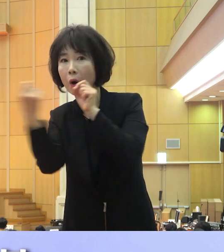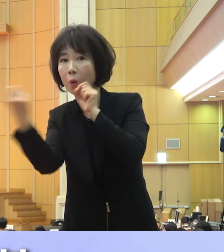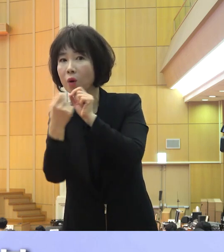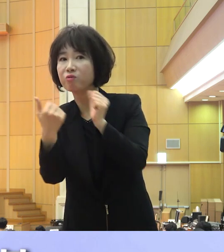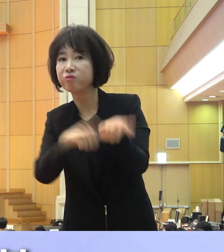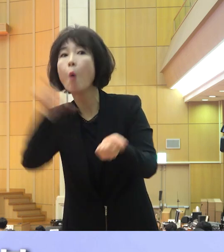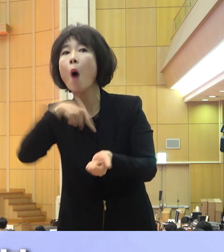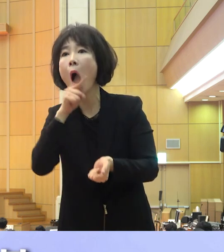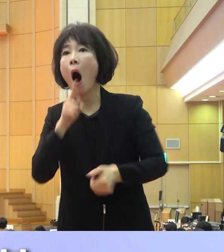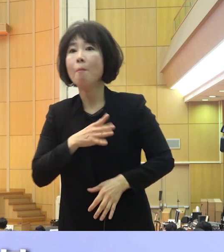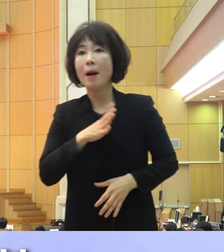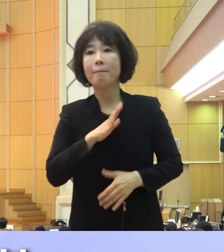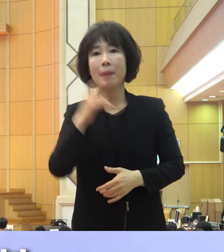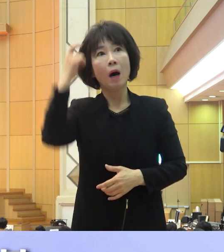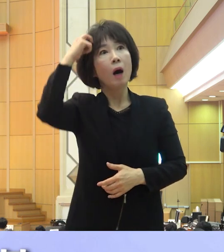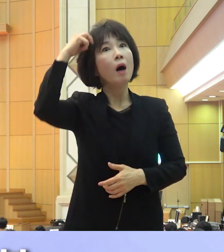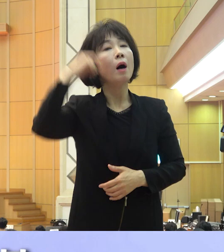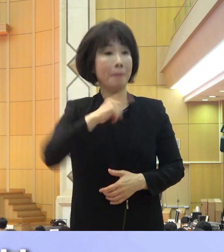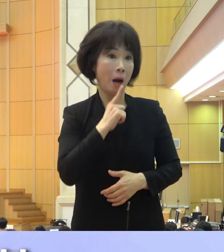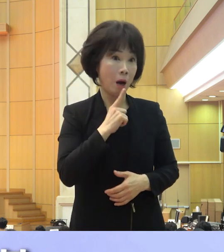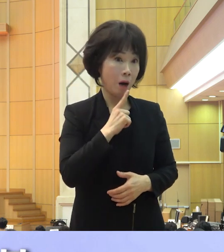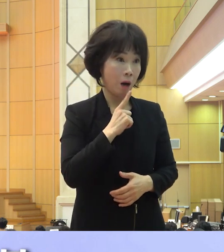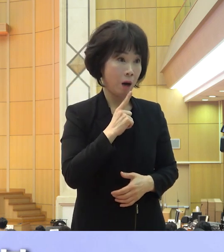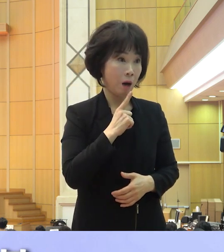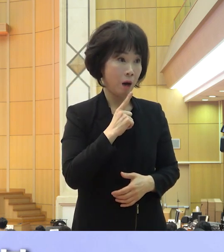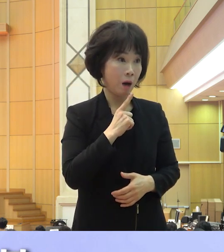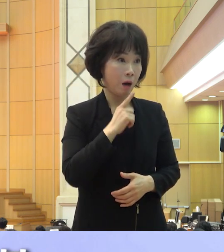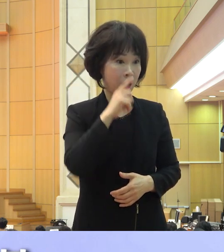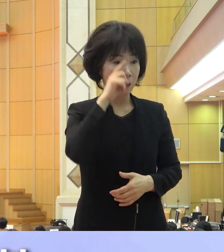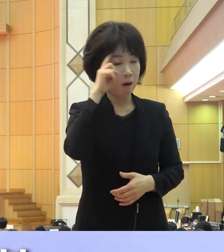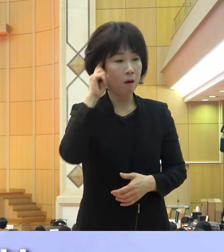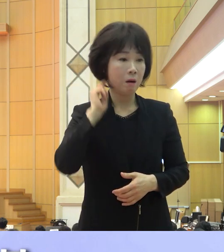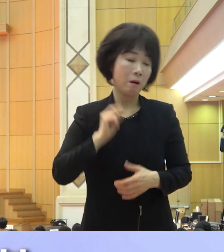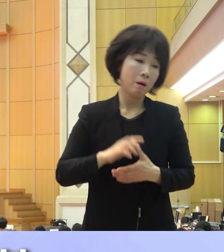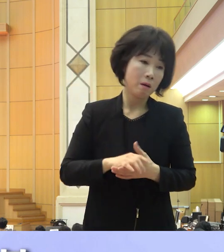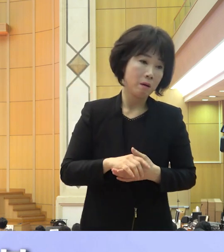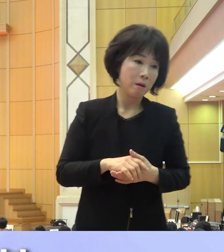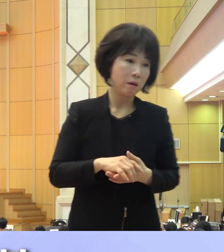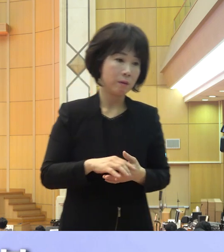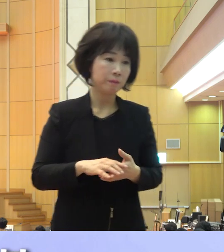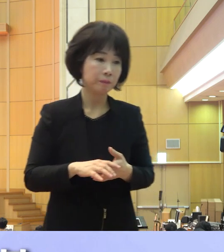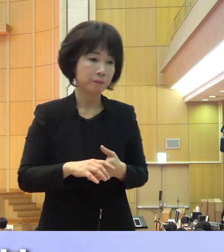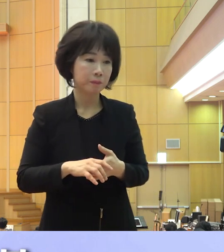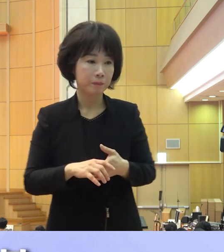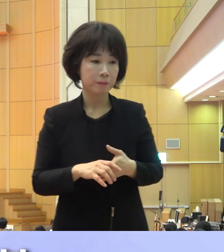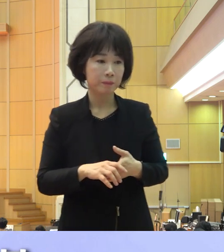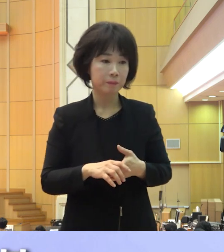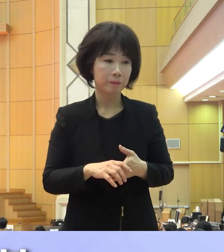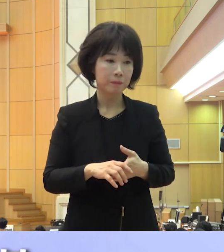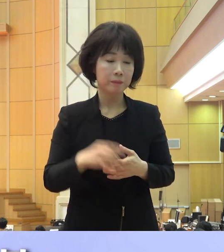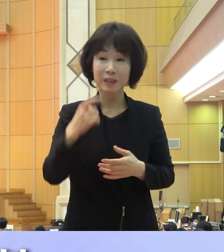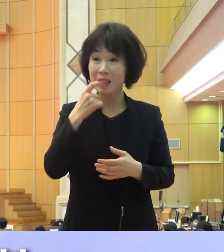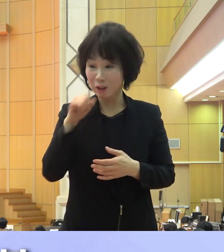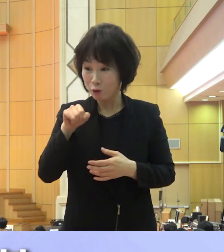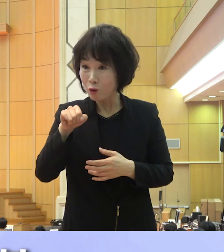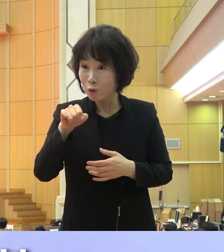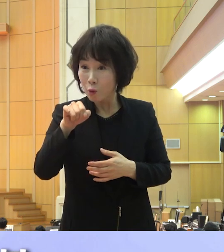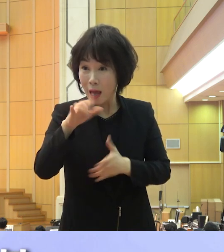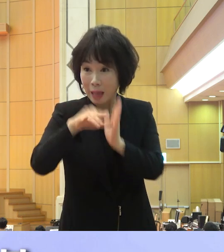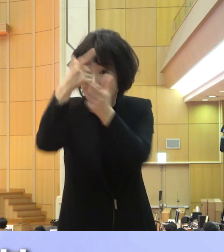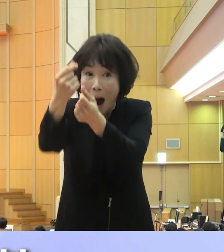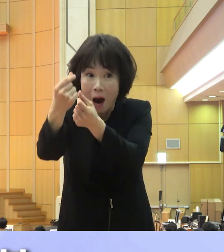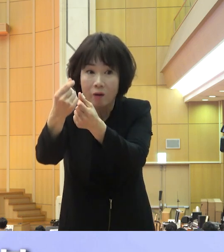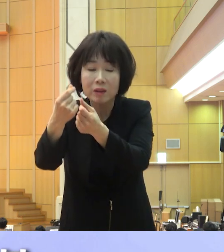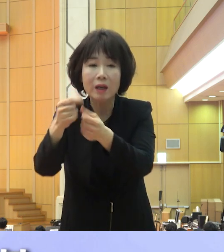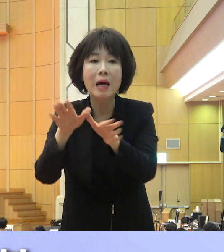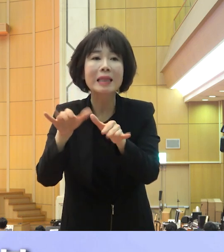것이지, 그렇다고 해서 그 안에 생명체가 있는 거예요. 그러다가 나방으로 태어나는 거거든. 근데